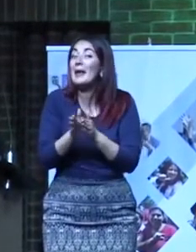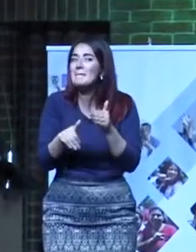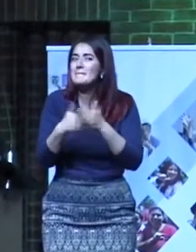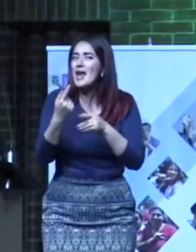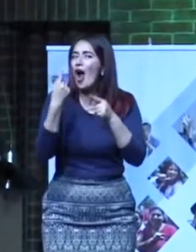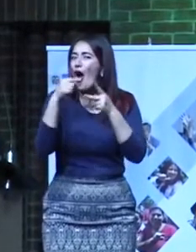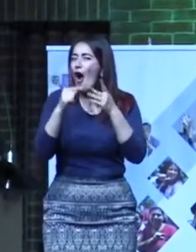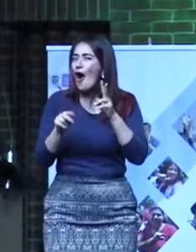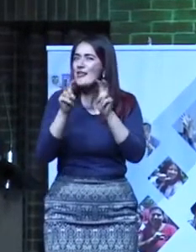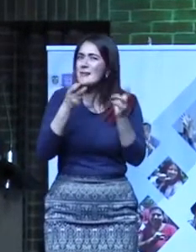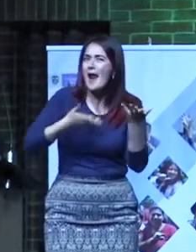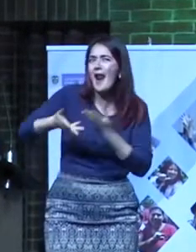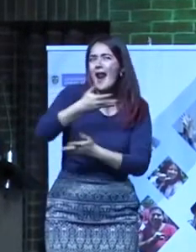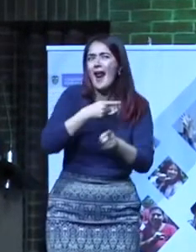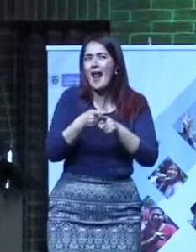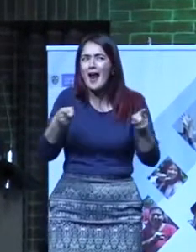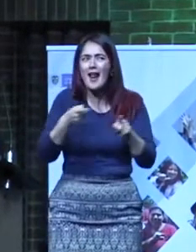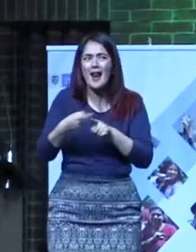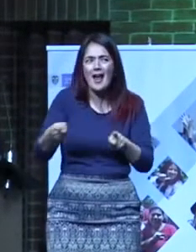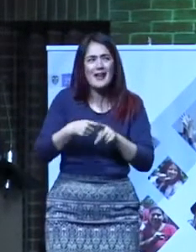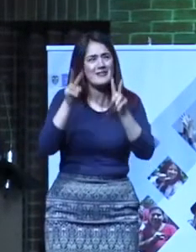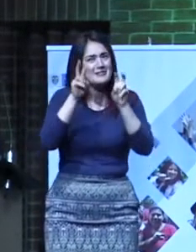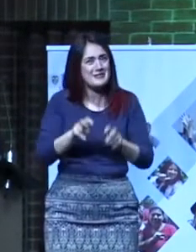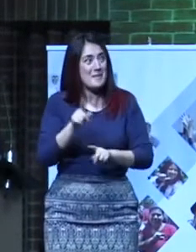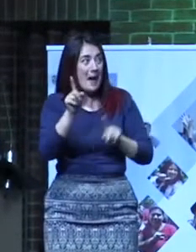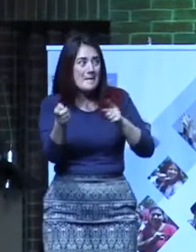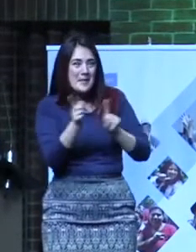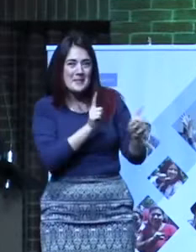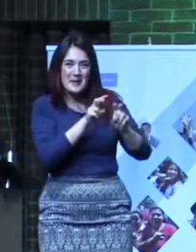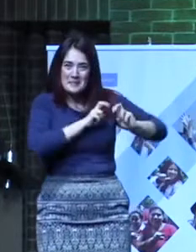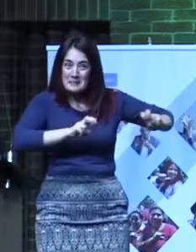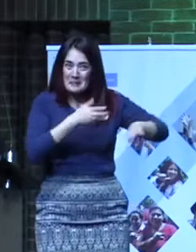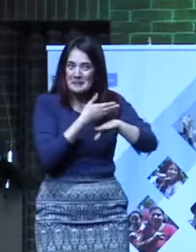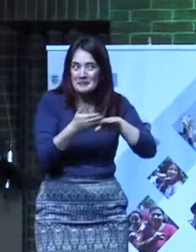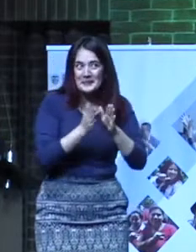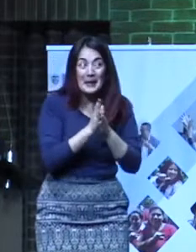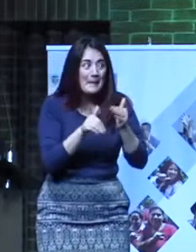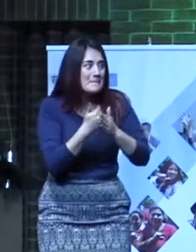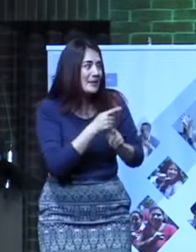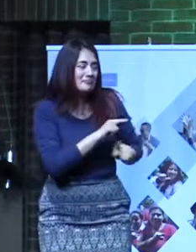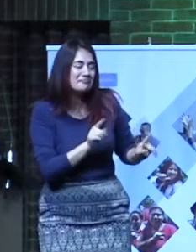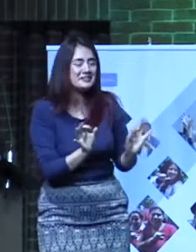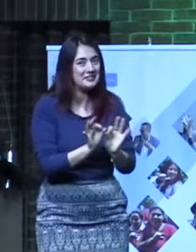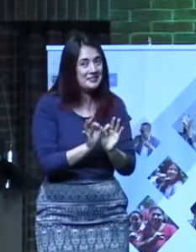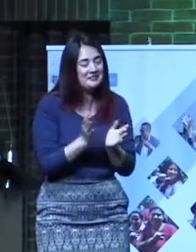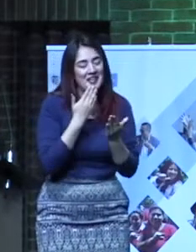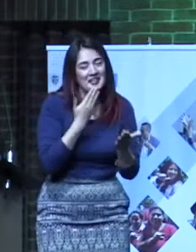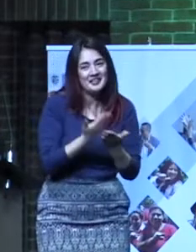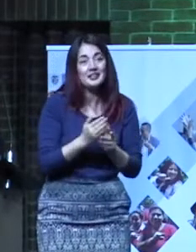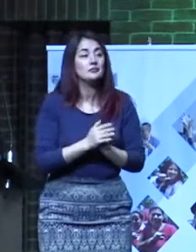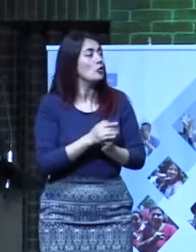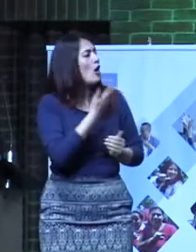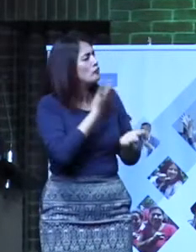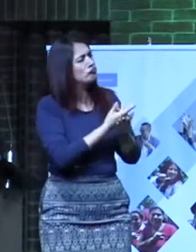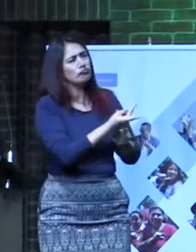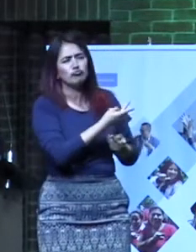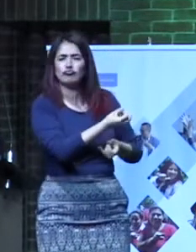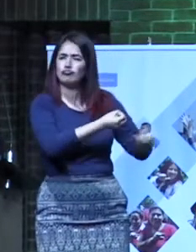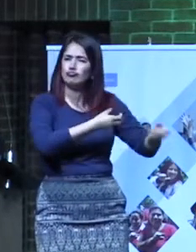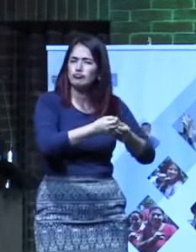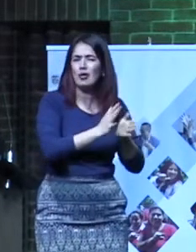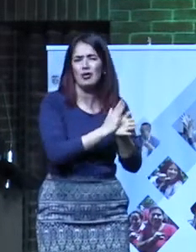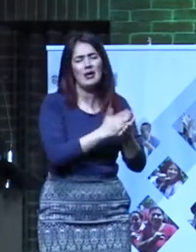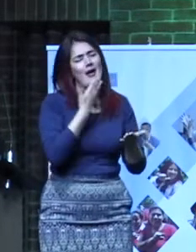algunas jornadas de conversación con muchos de los que nos acompañan. Entonces, quiero agradecerles por sus aportes, por